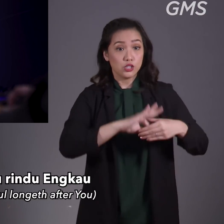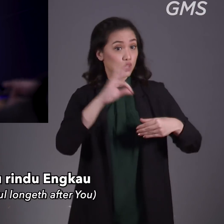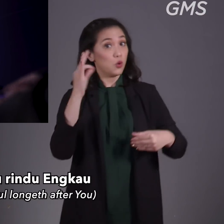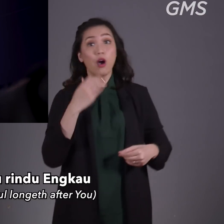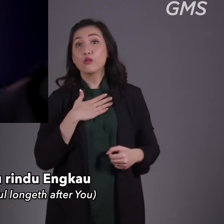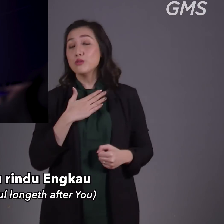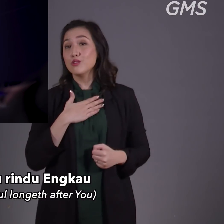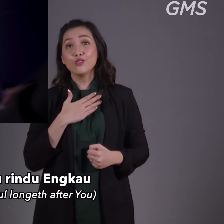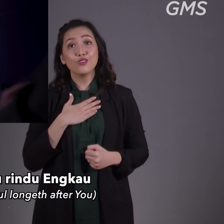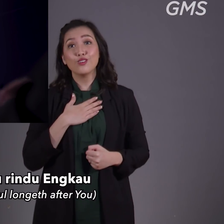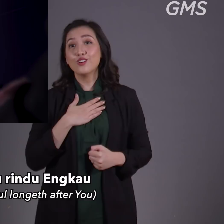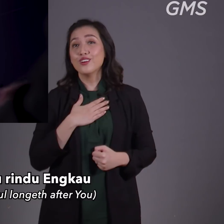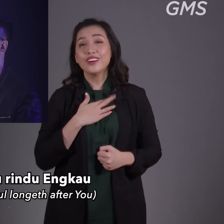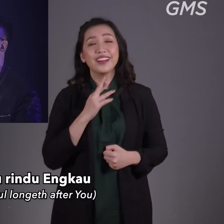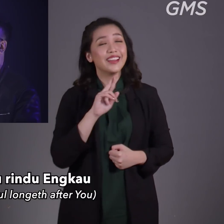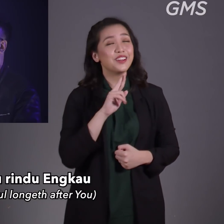sungaimu, jiwaku